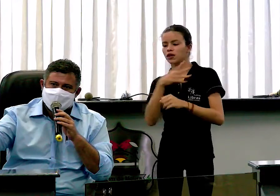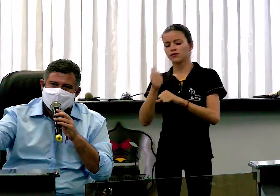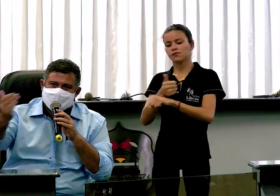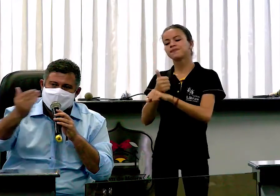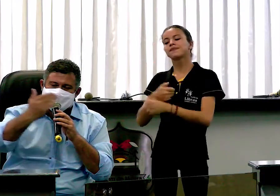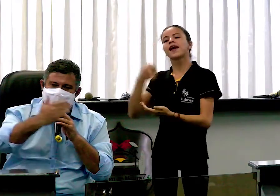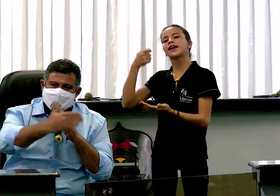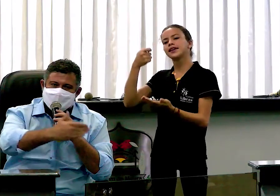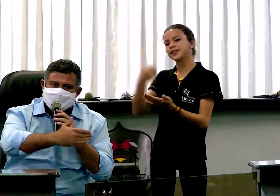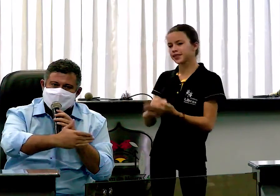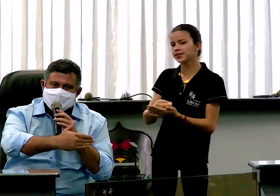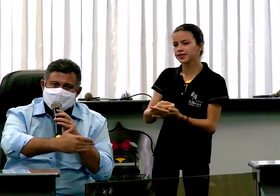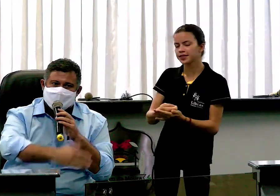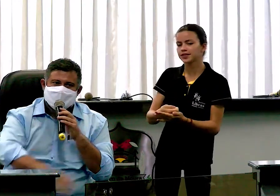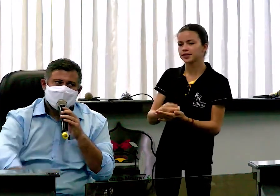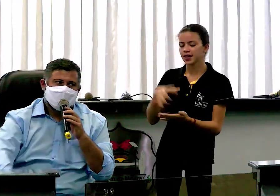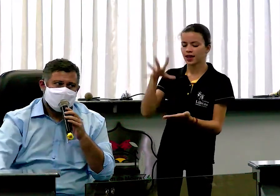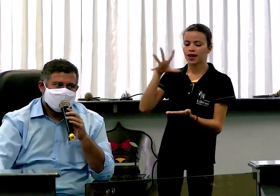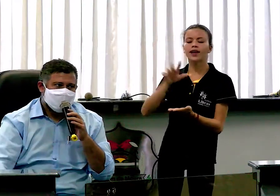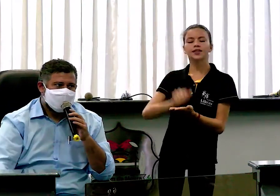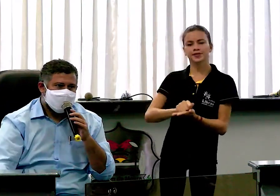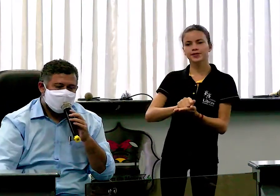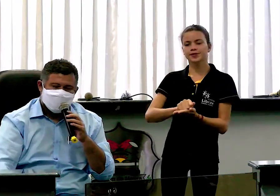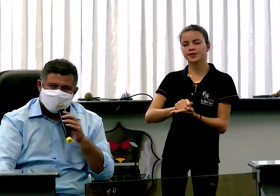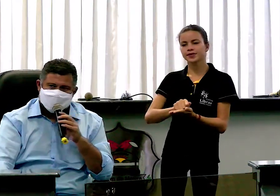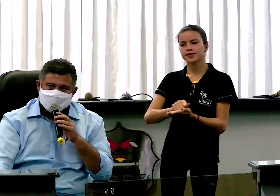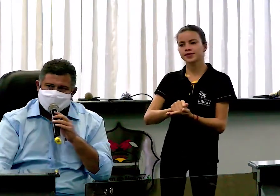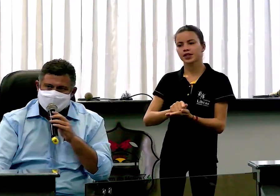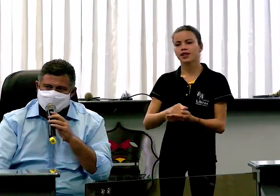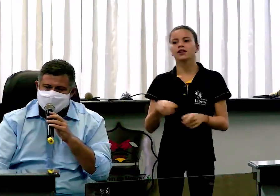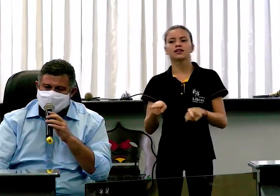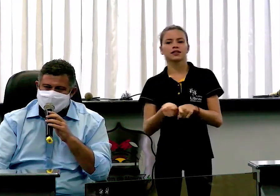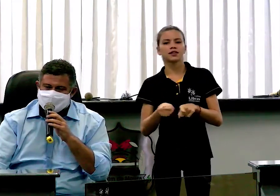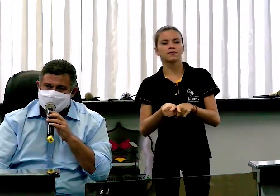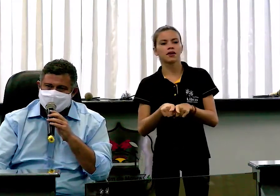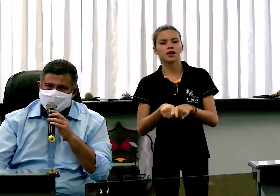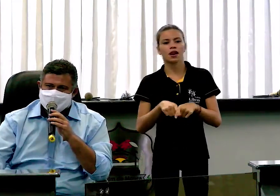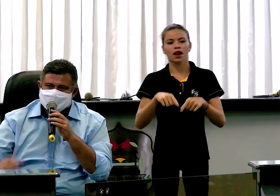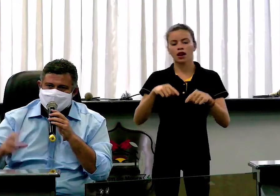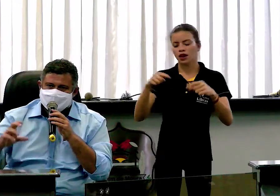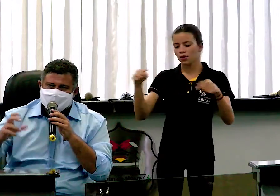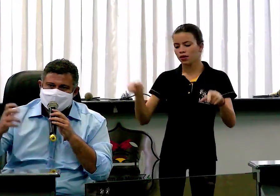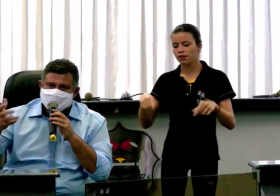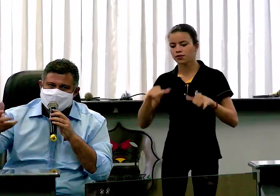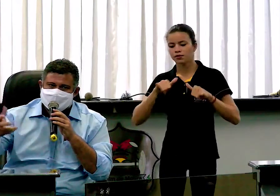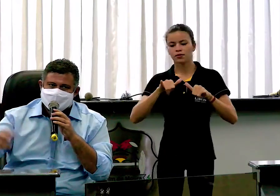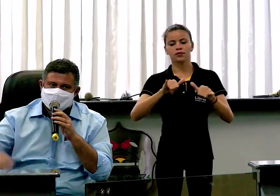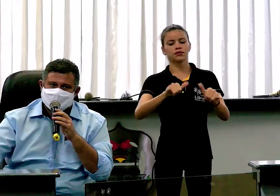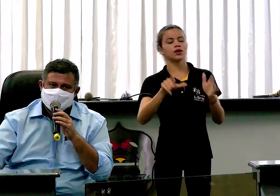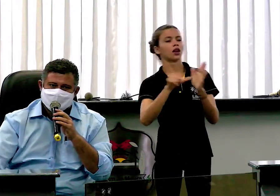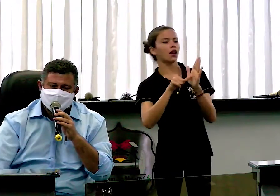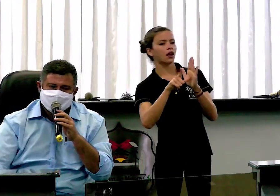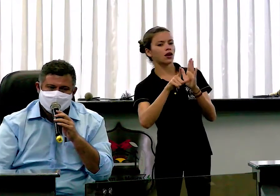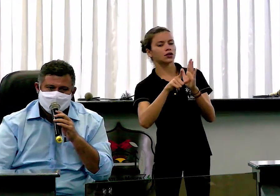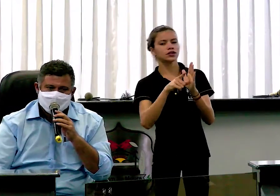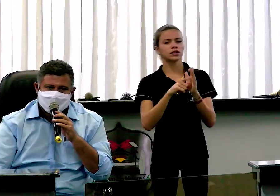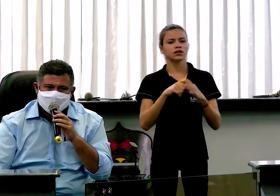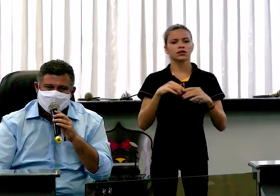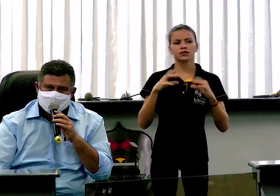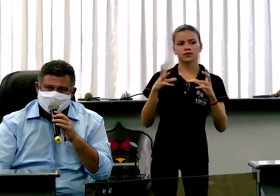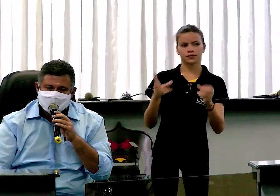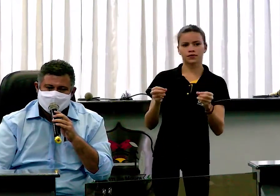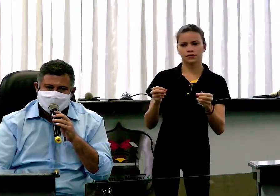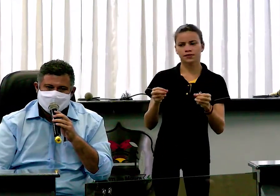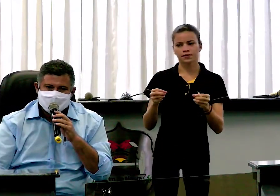e diretamente no comércio local que foi a restabelecimento de algumas coisas que algumas medidas